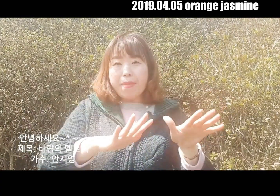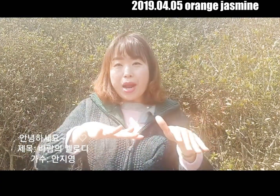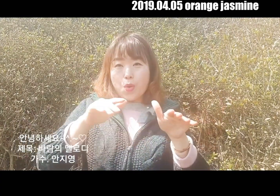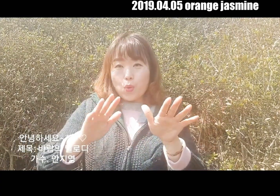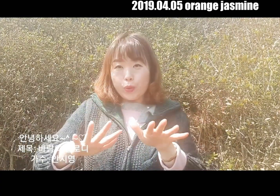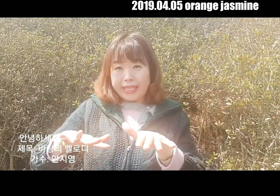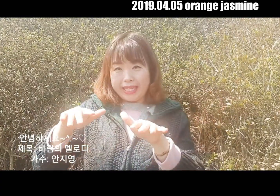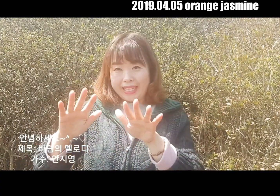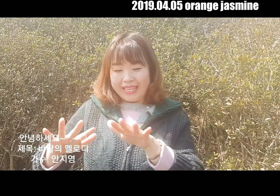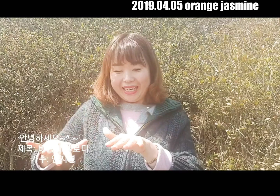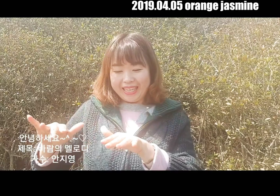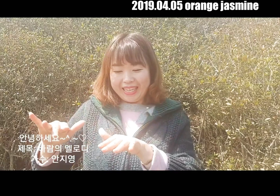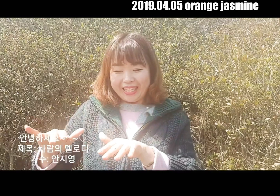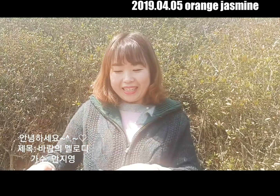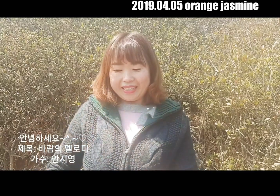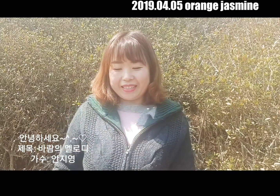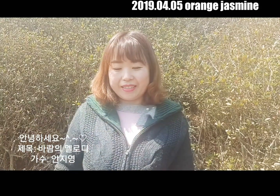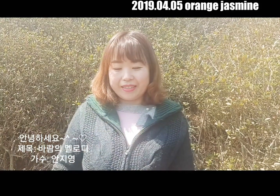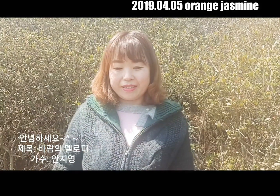바람의 멜로디.